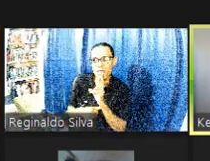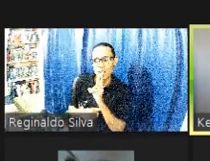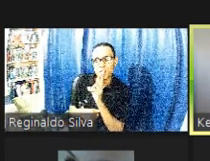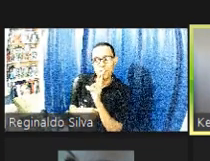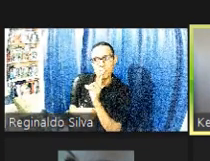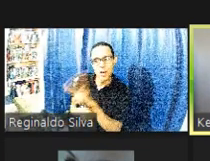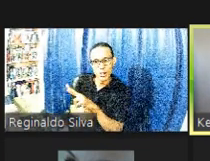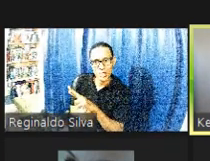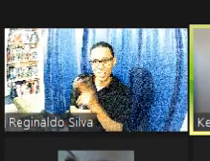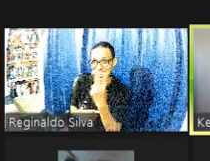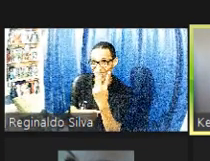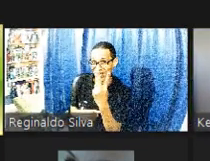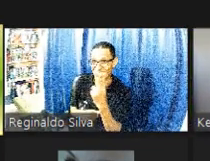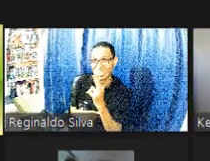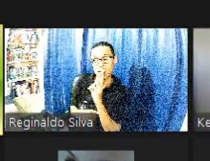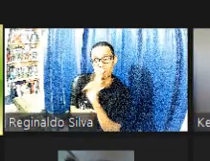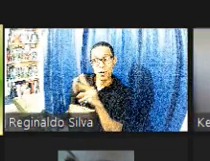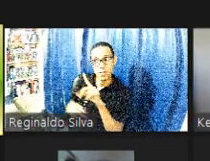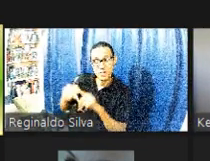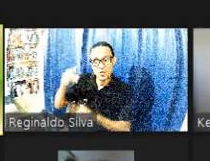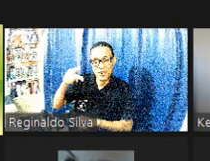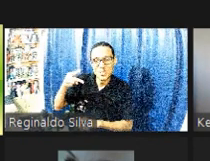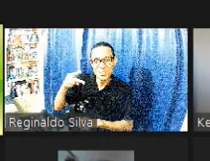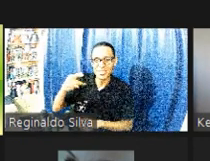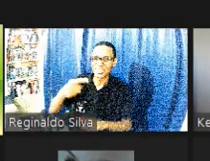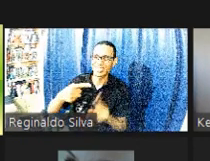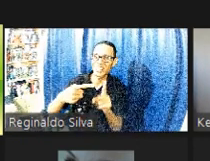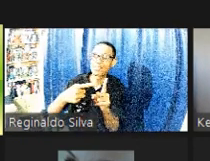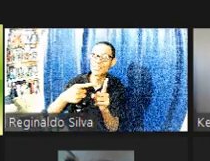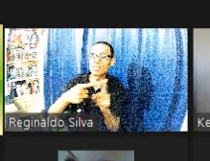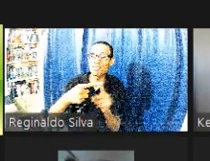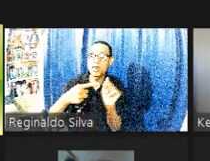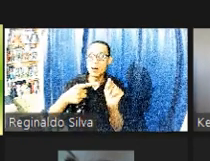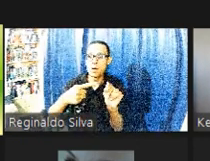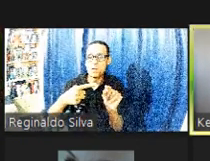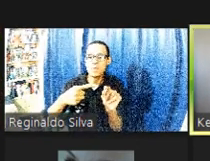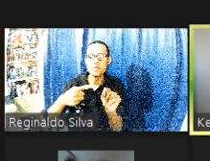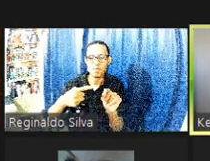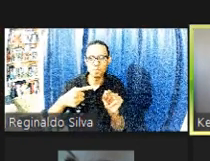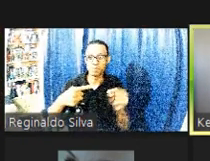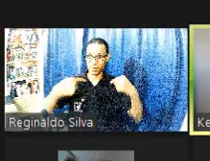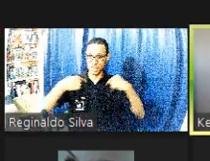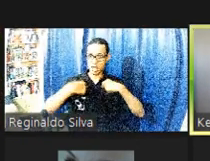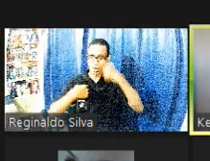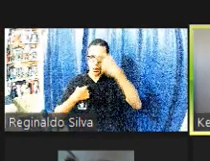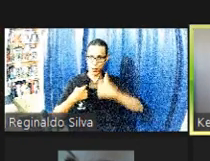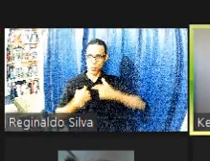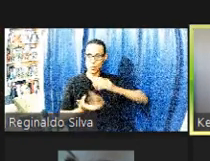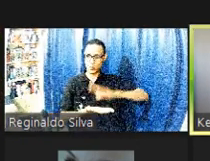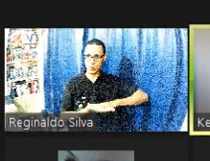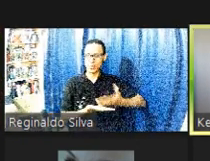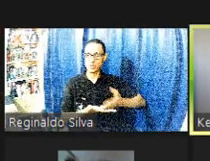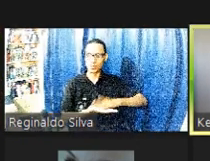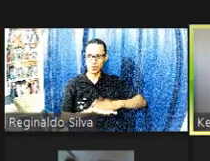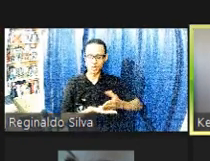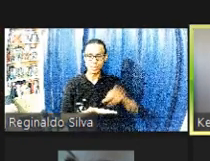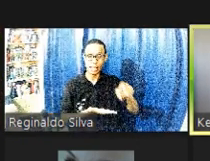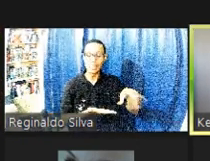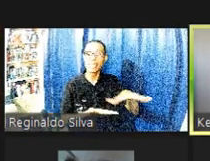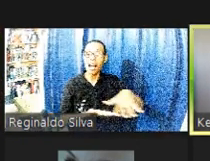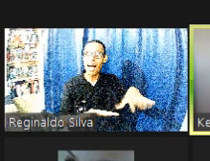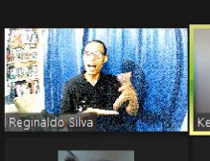duas respostas. A primeira delas, como um intérprete de Libras que atua no contexto